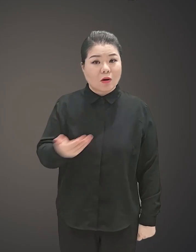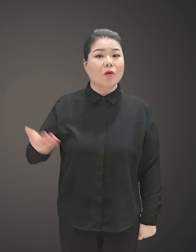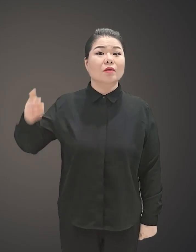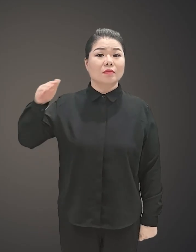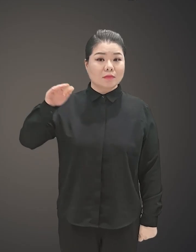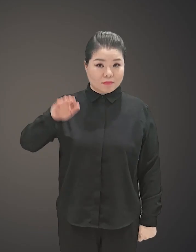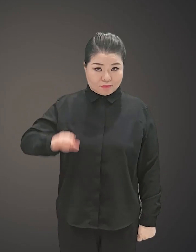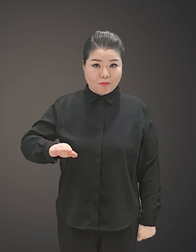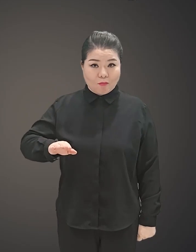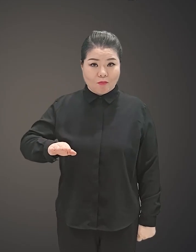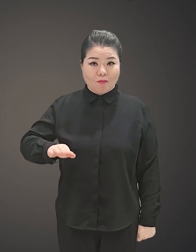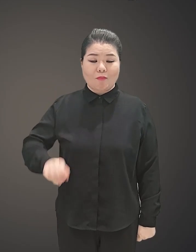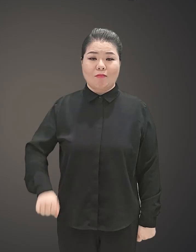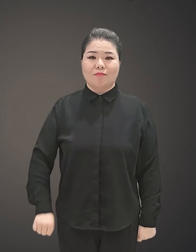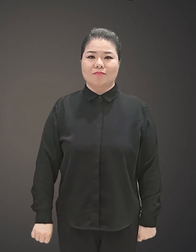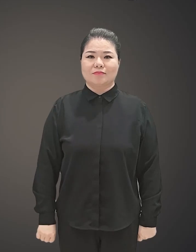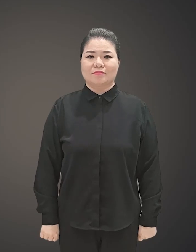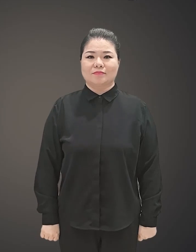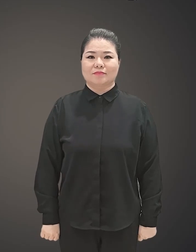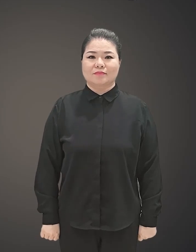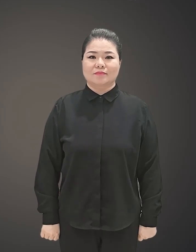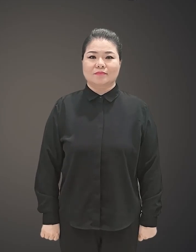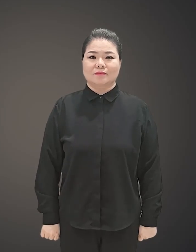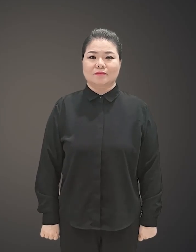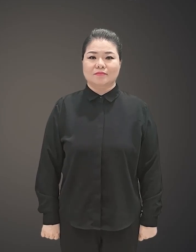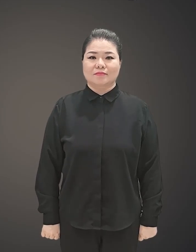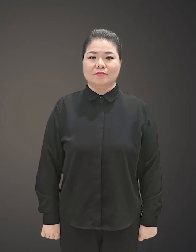그런데 말이에요.